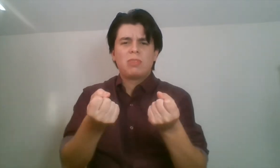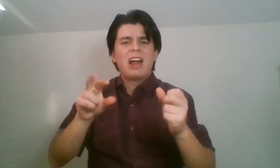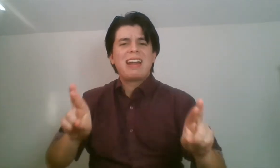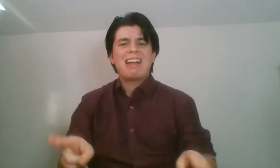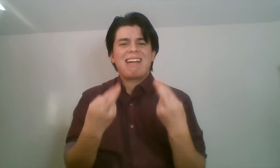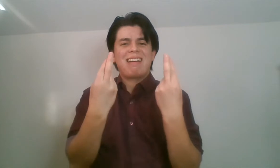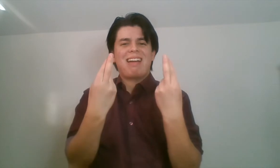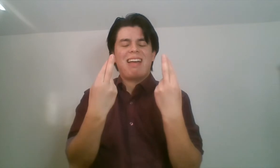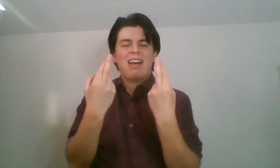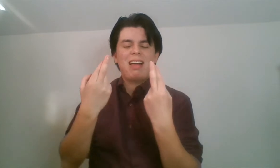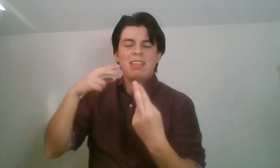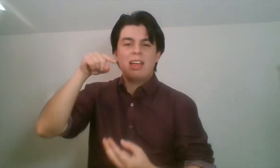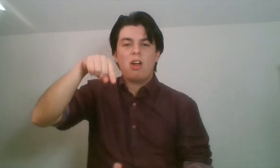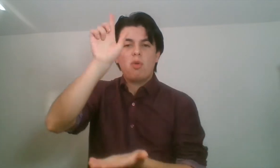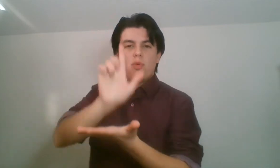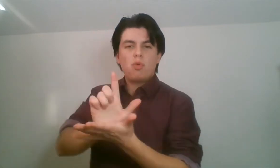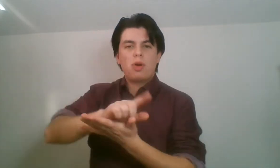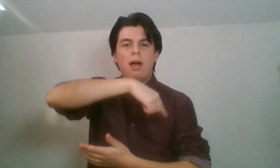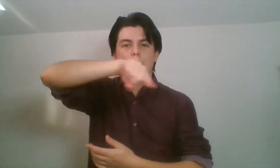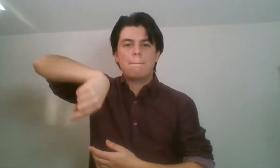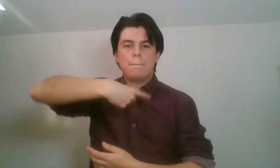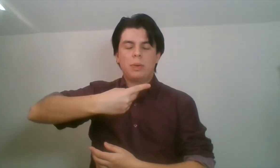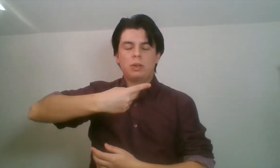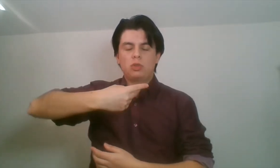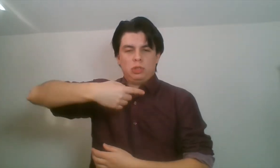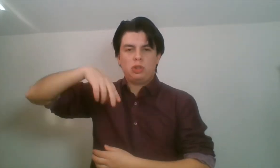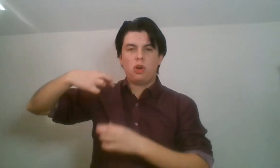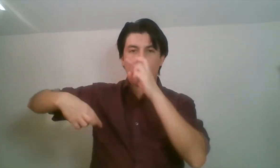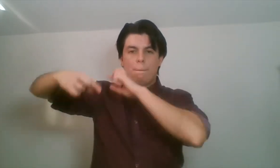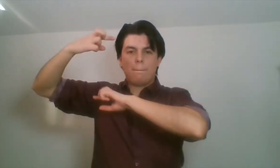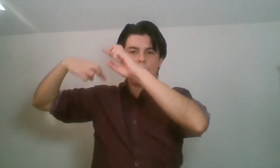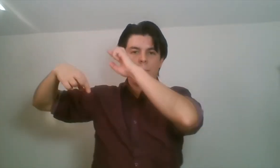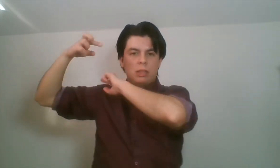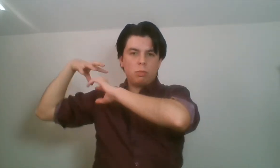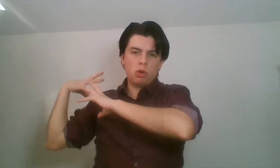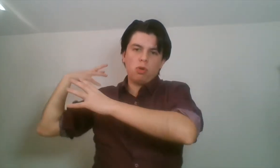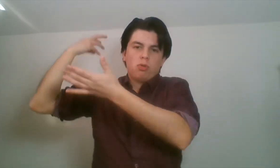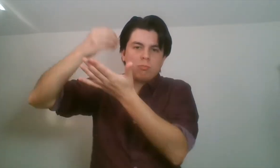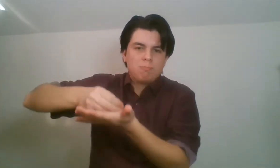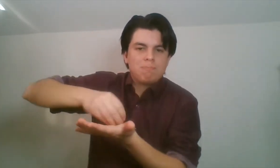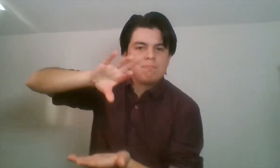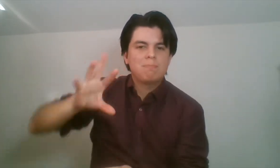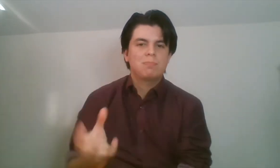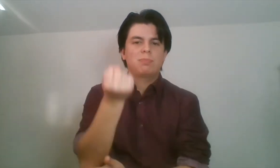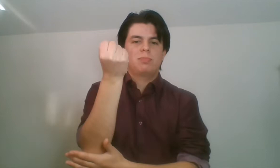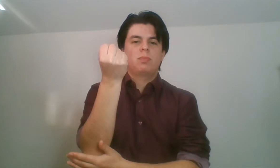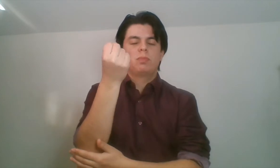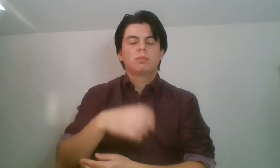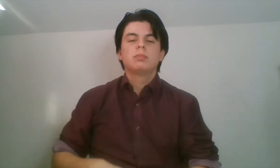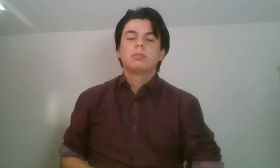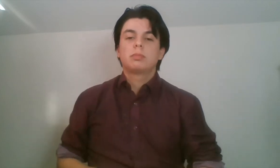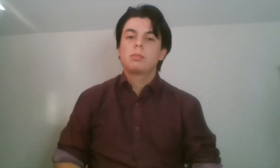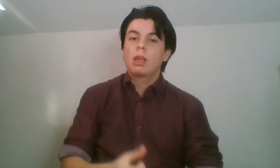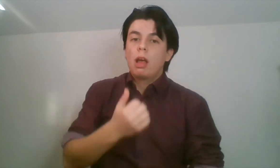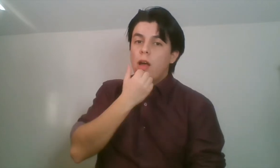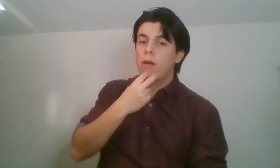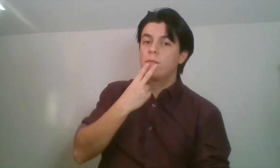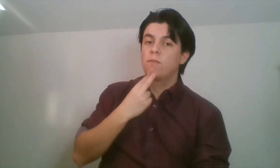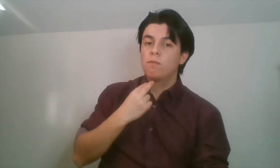conlleva. Entonces, estos dos personajes amigos lo que hacen es, sin